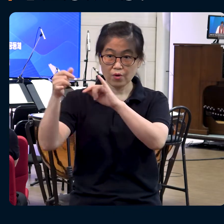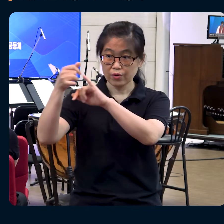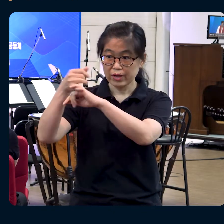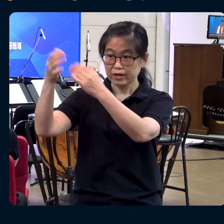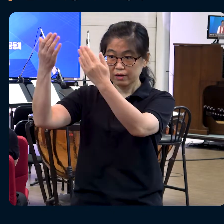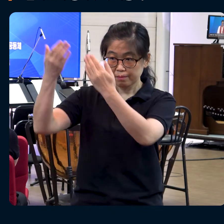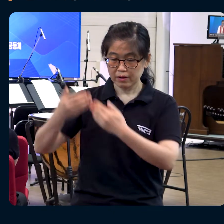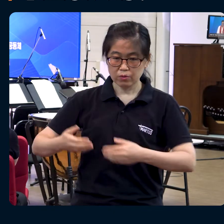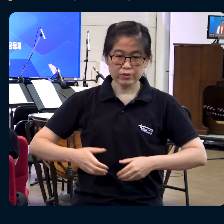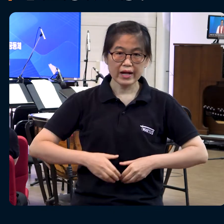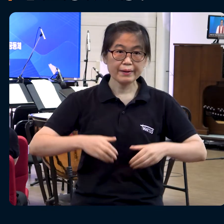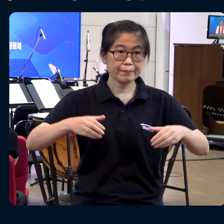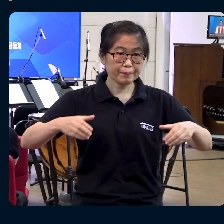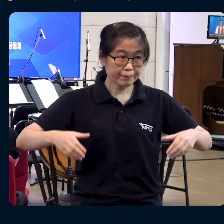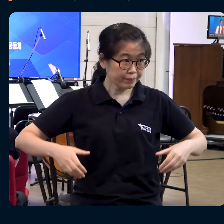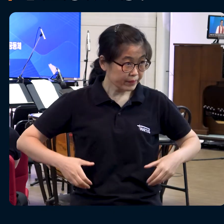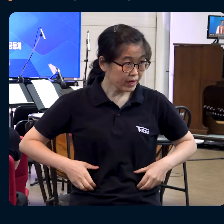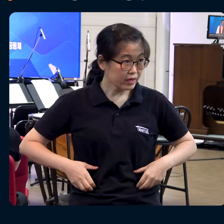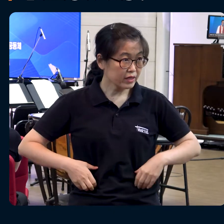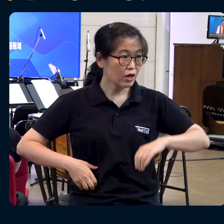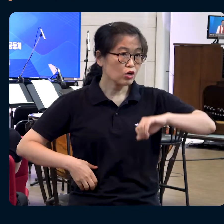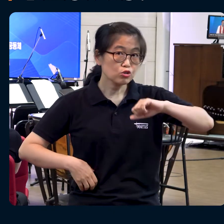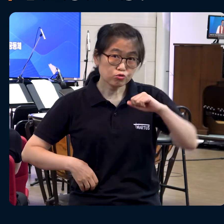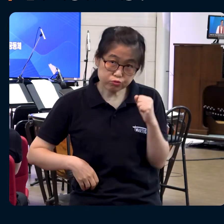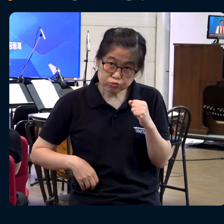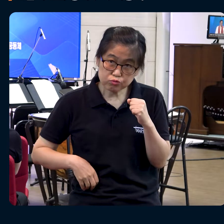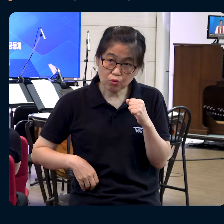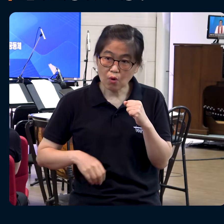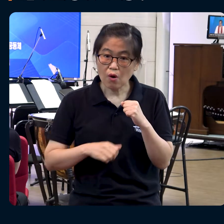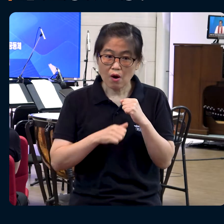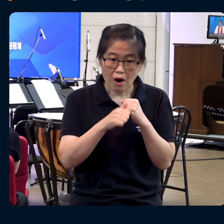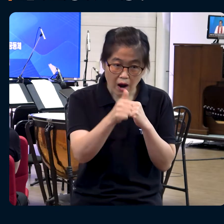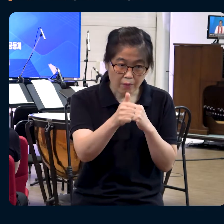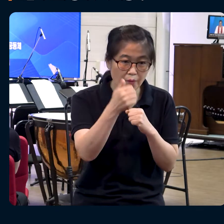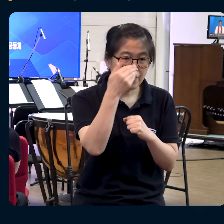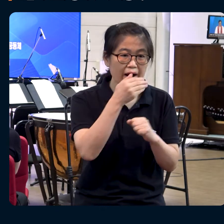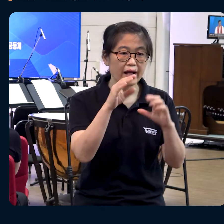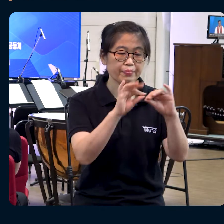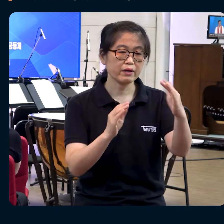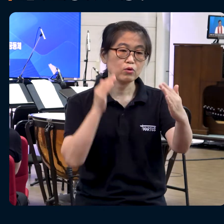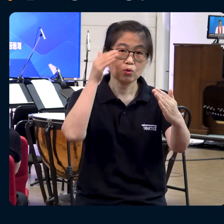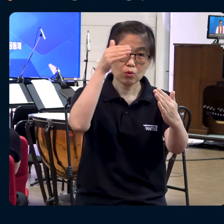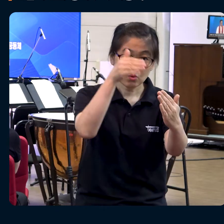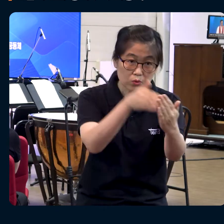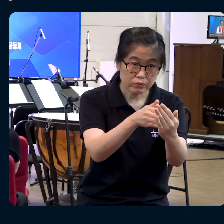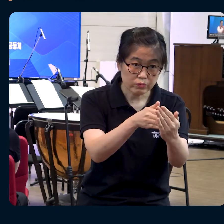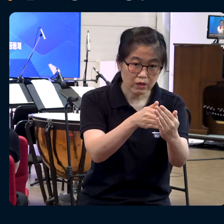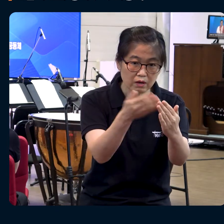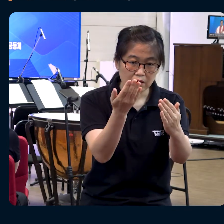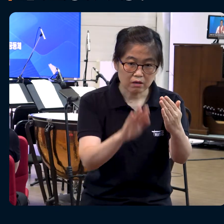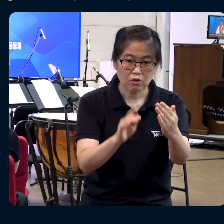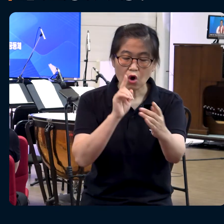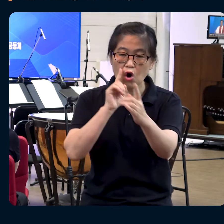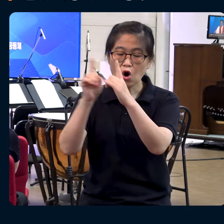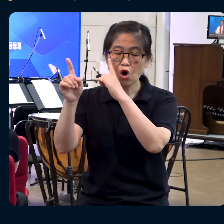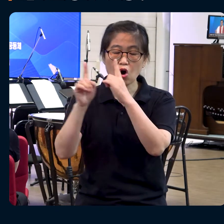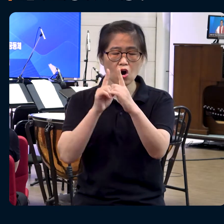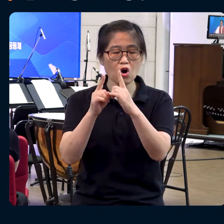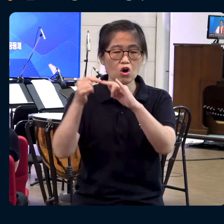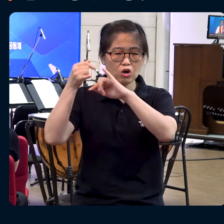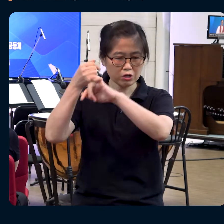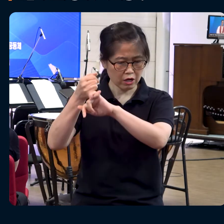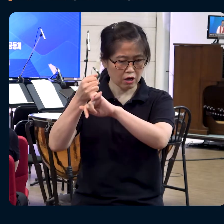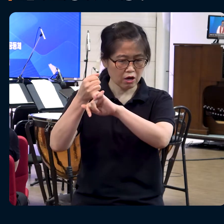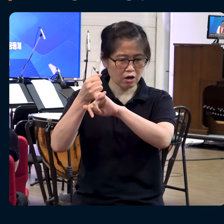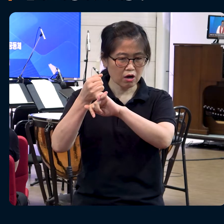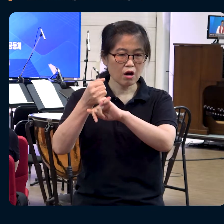처음 언약을 받고 그렇게 담대하게 힘있게 순종하고 나갔던 그가, 그래서 가나안까지 왔잖아요. 그런데 언약과